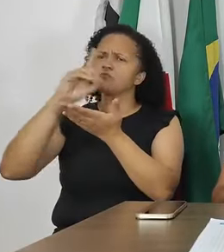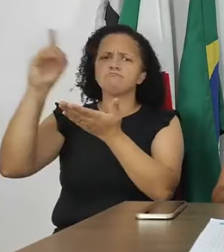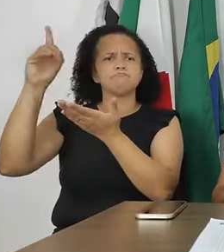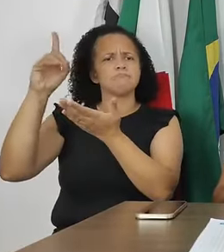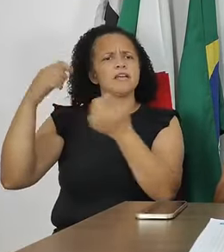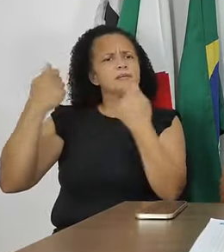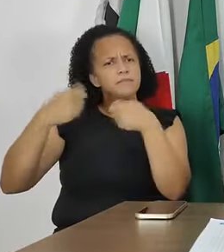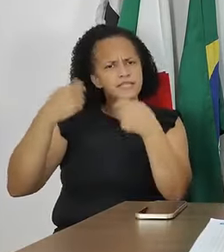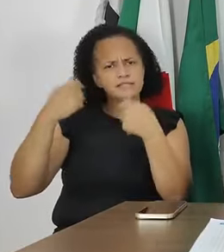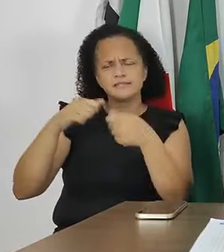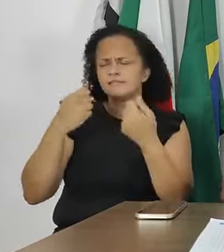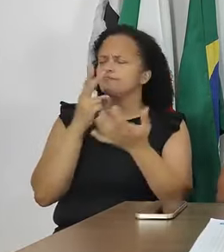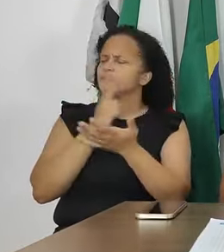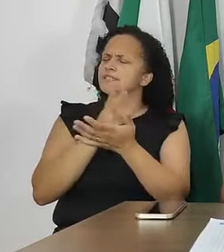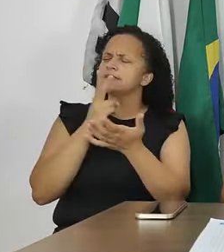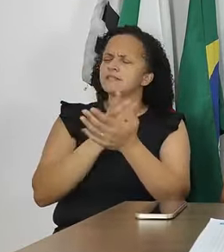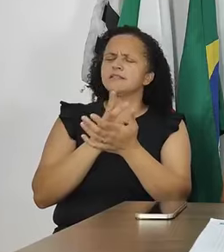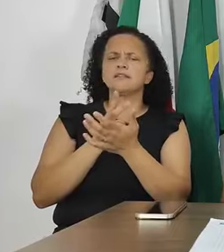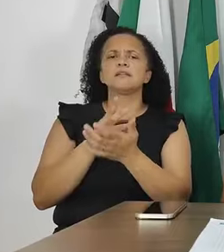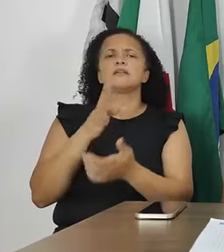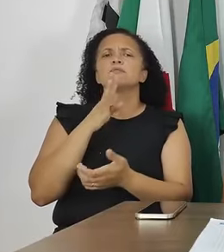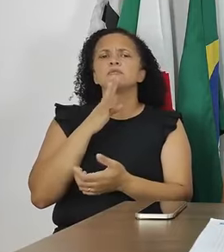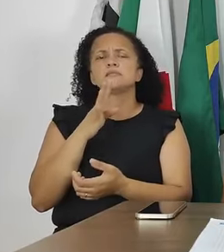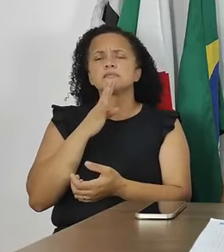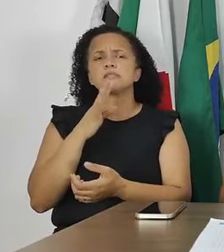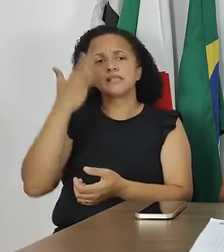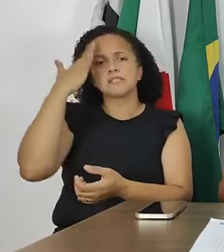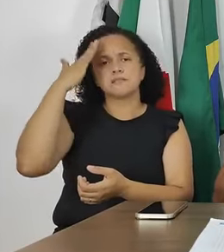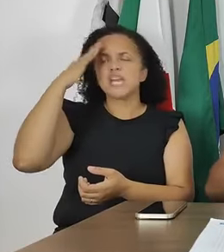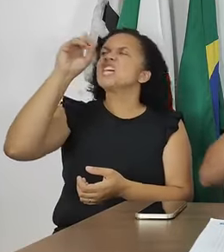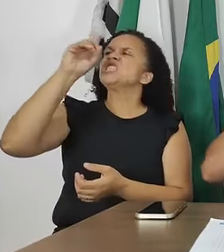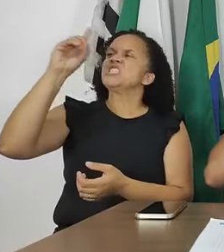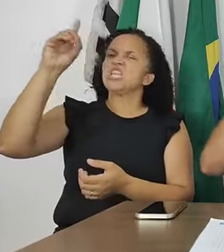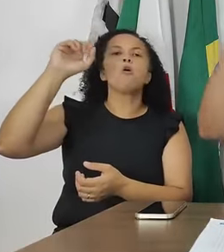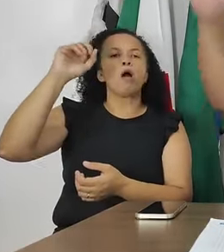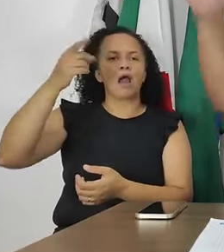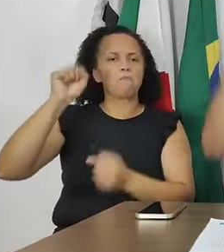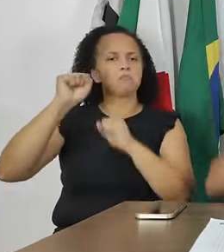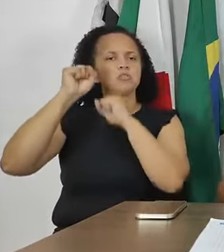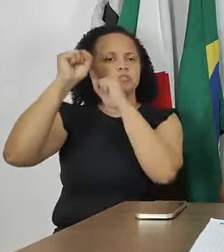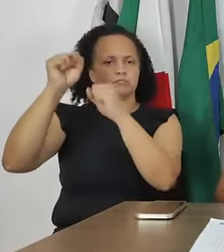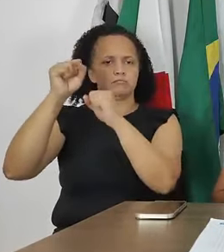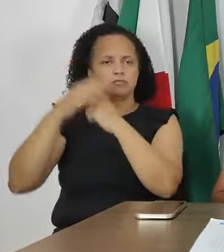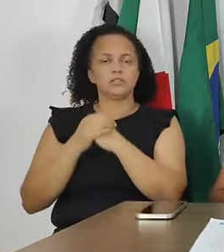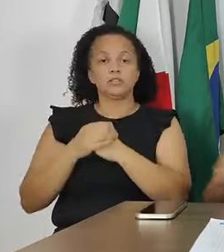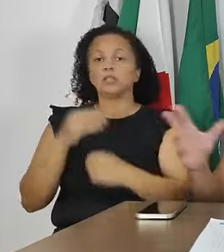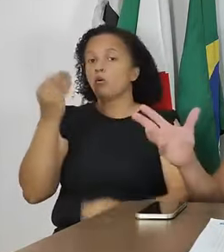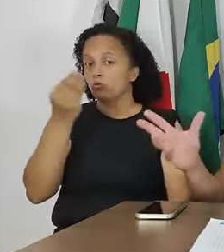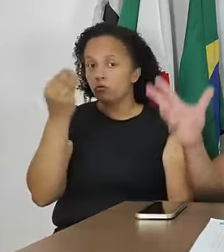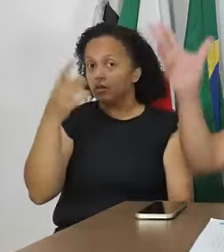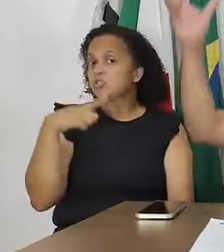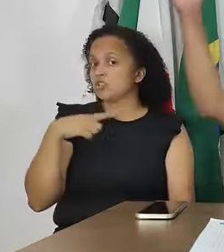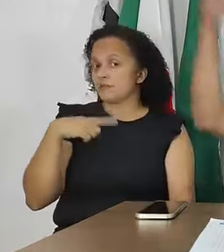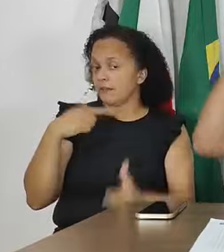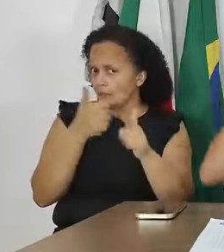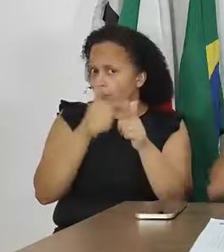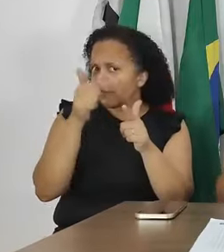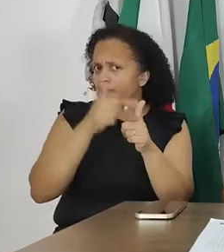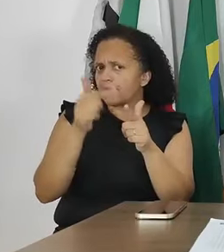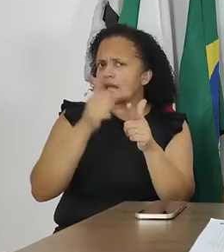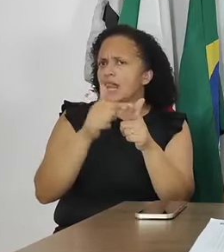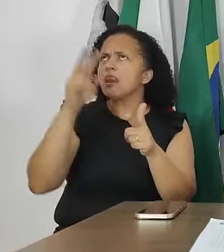essas verdades de forma diligente, vai criar essa convicção. E quando eu passar por alguma dificuldade, eu vou saber que Deus